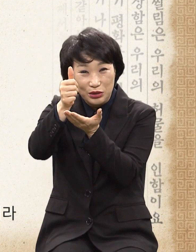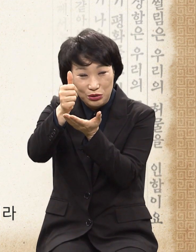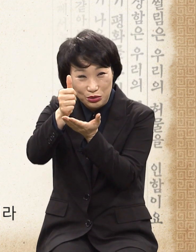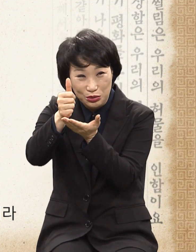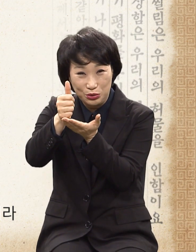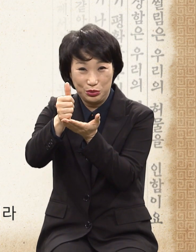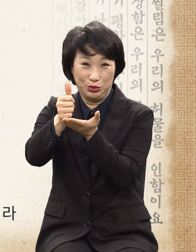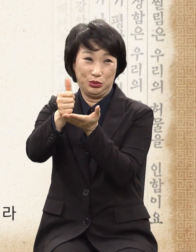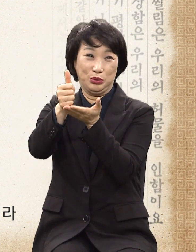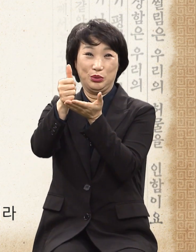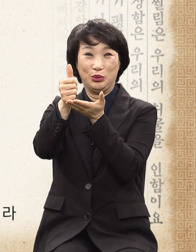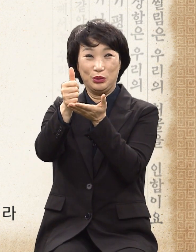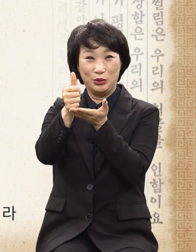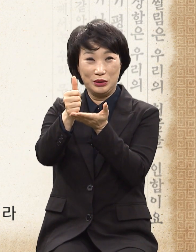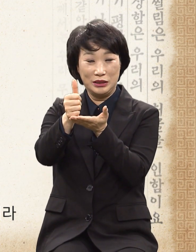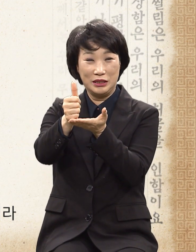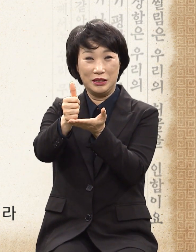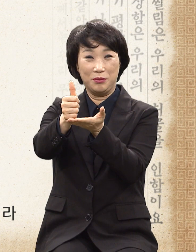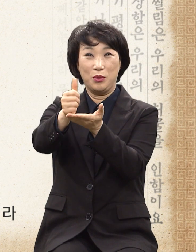은혜의